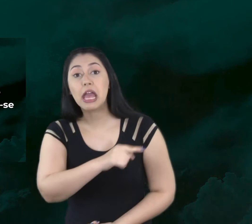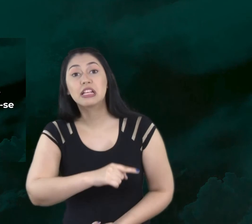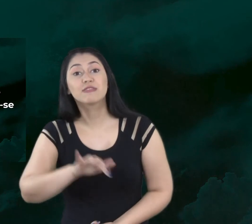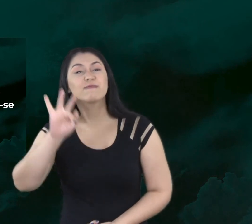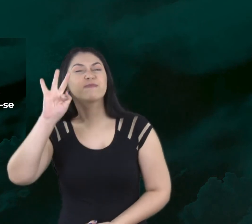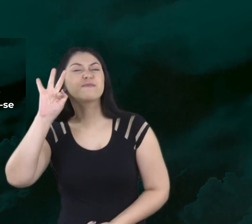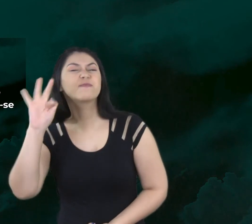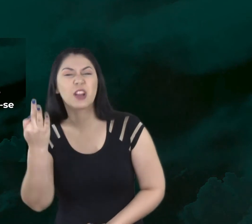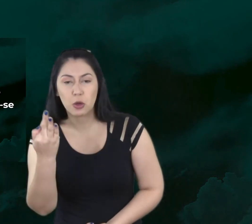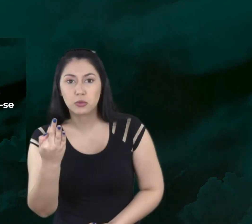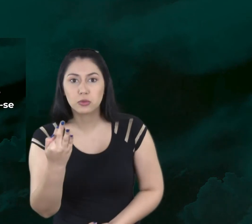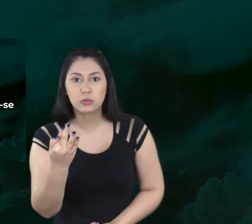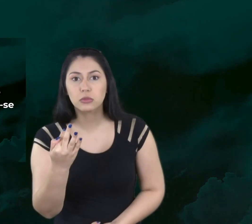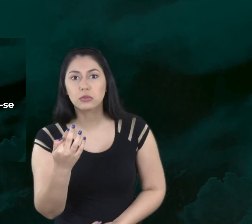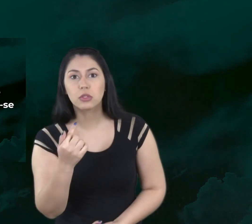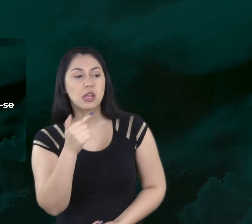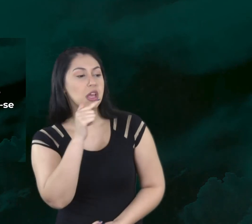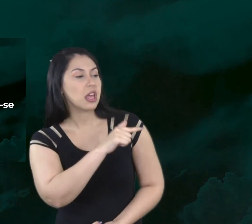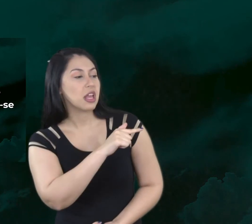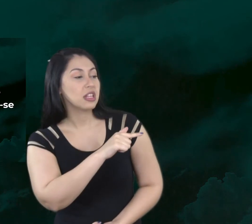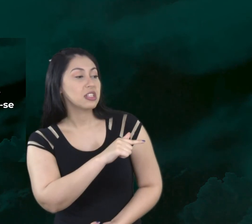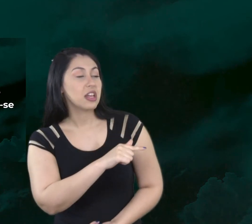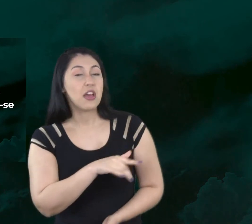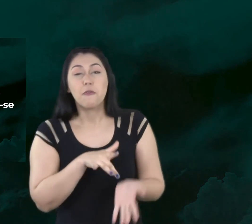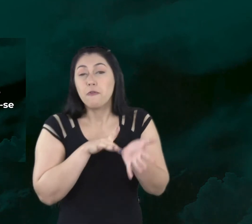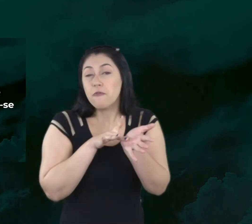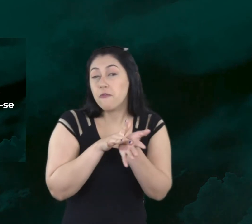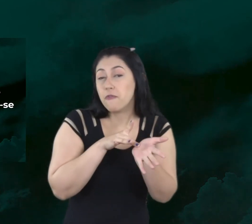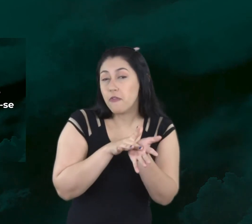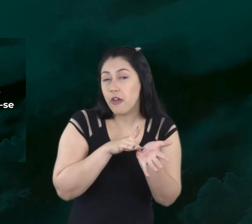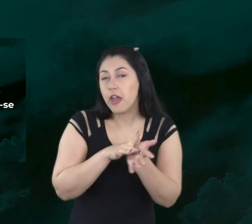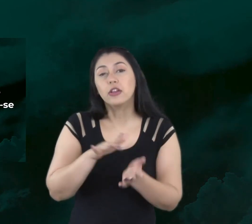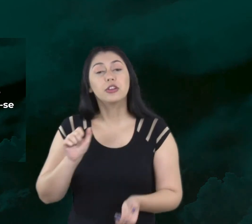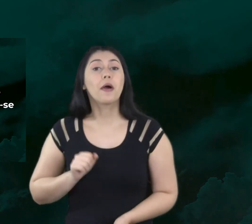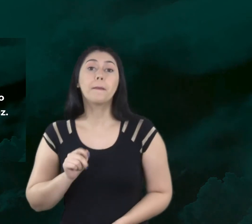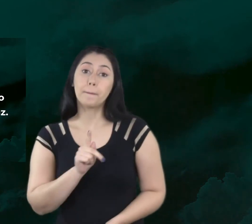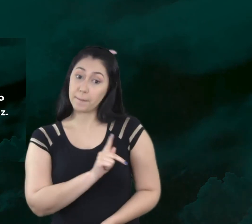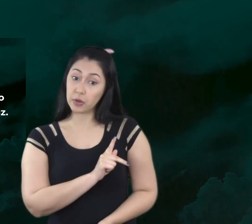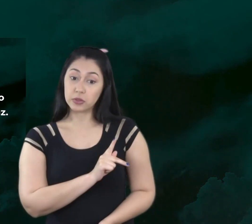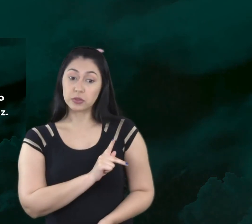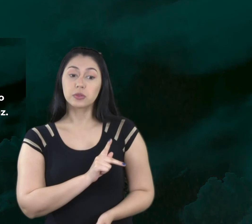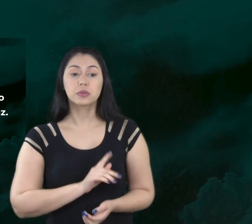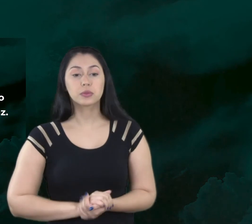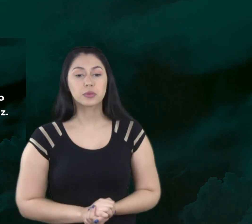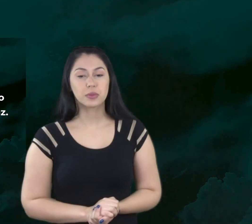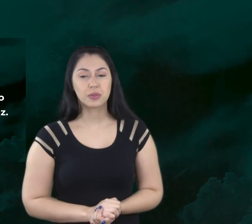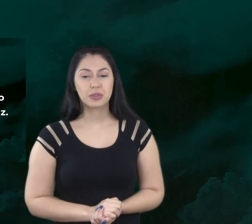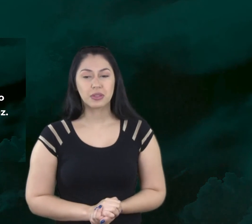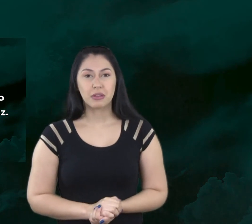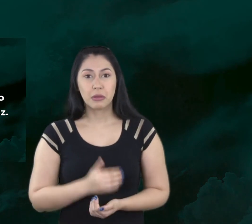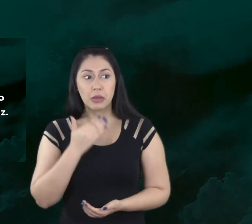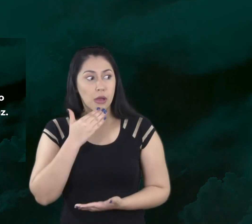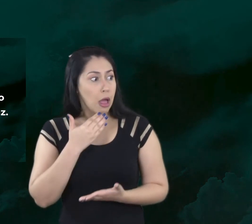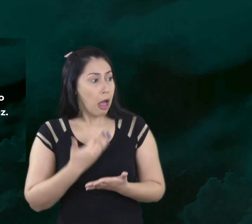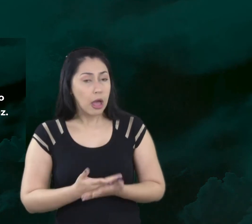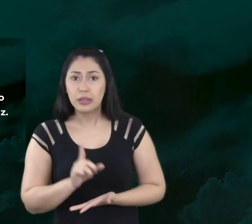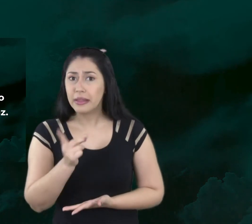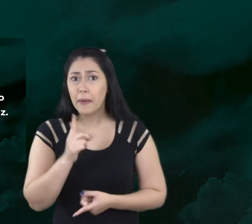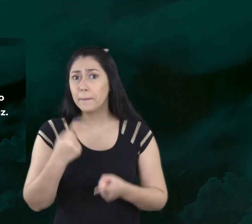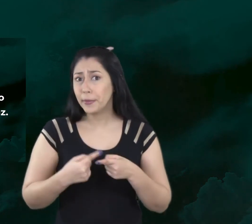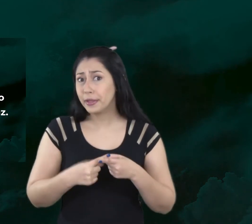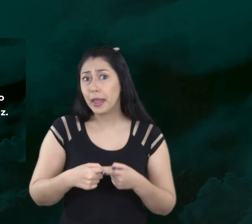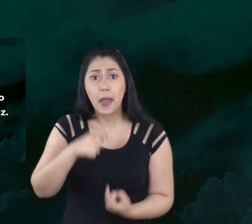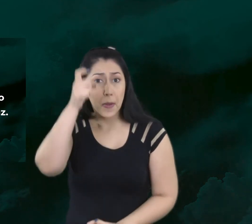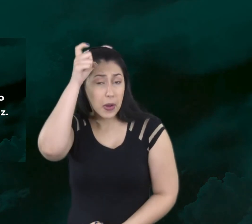fraudulentos, transformando-se em apóstolos de Cristo. Não é de se admirar, porque o próprio Satanás se